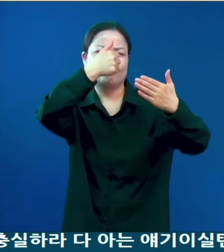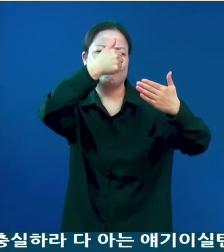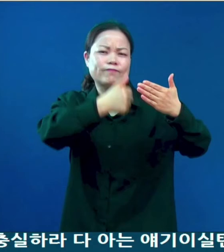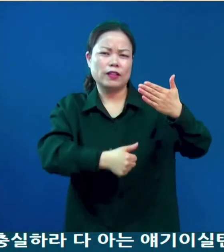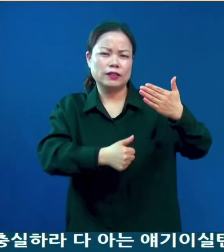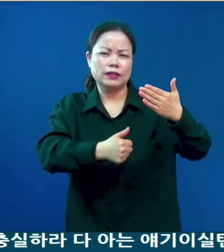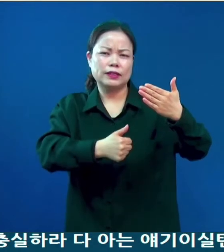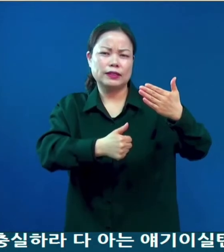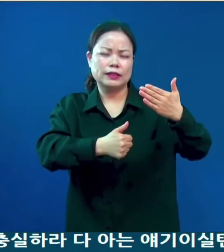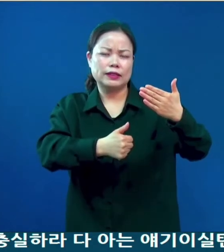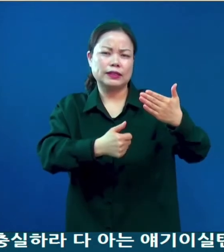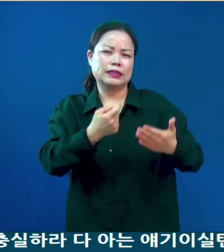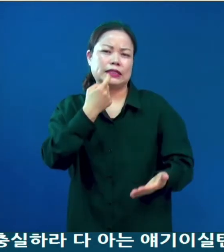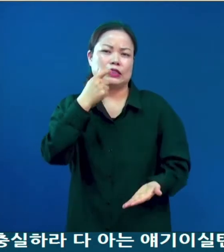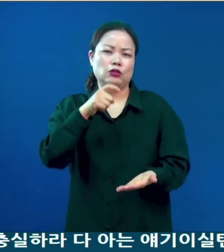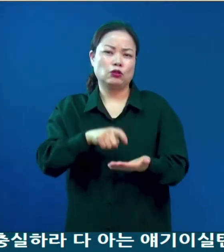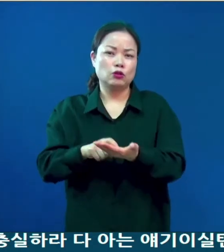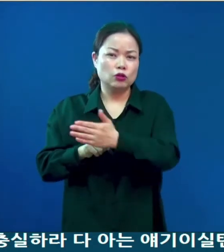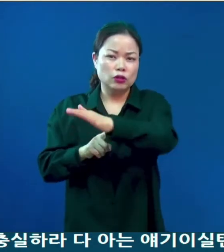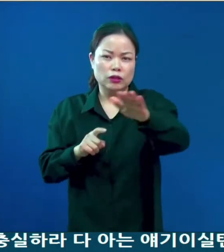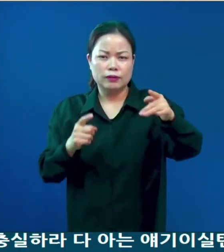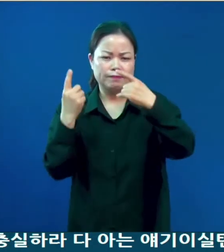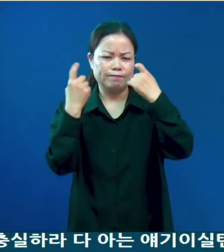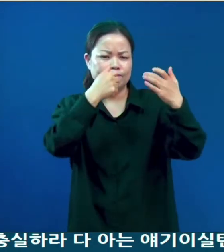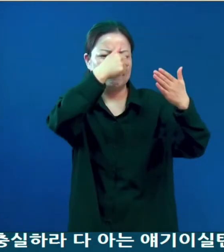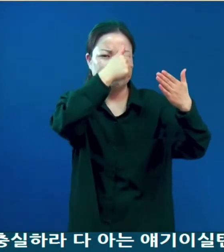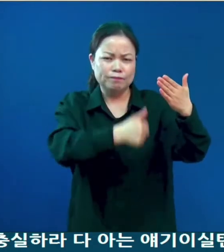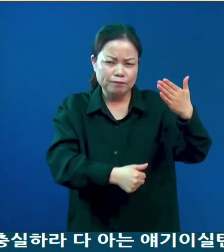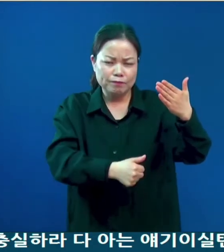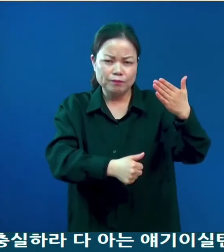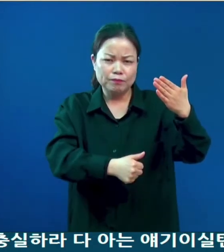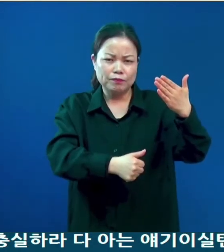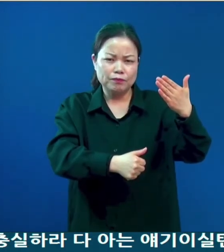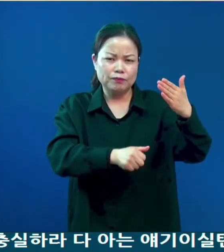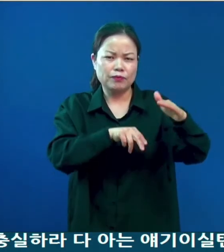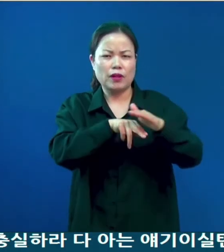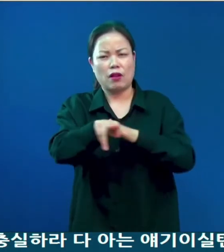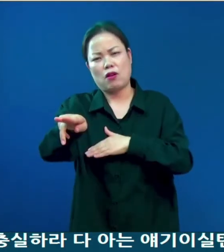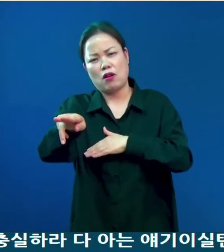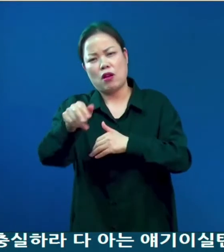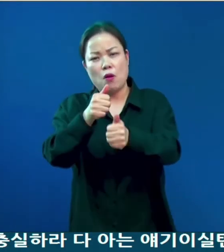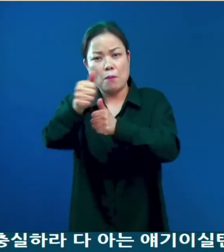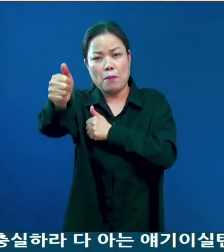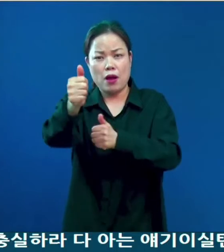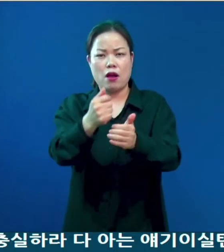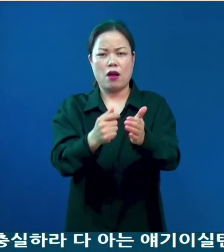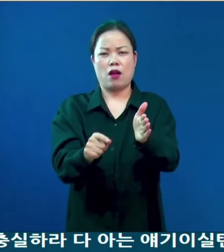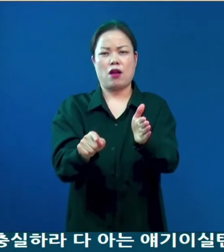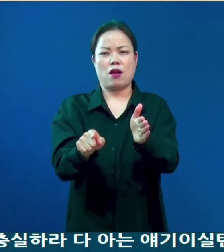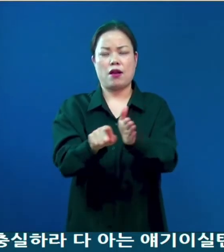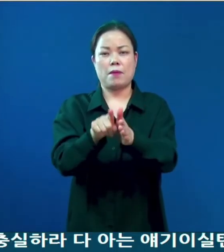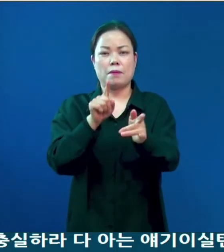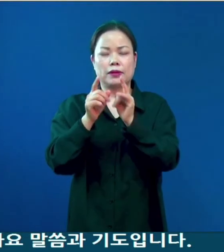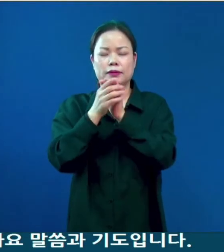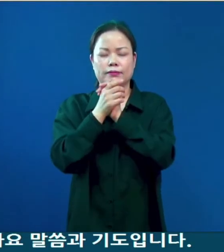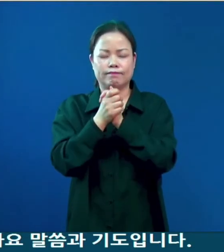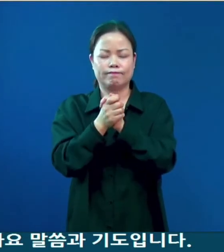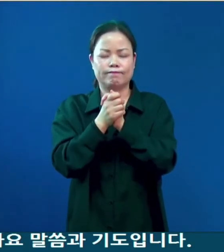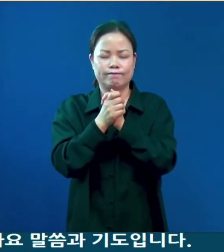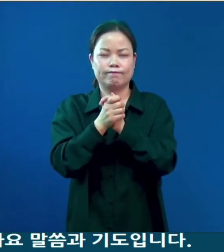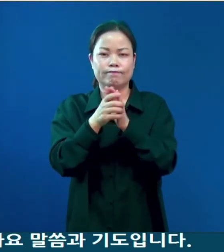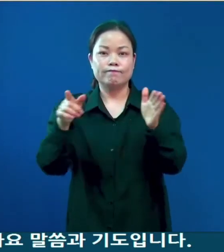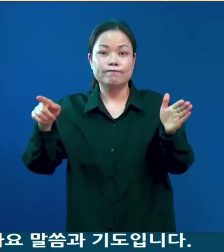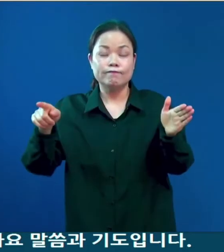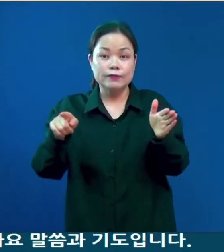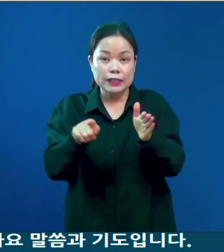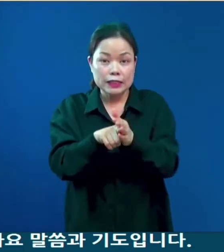쉬운 이때에 이 슬럼프에서 빨리 벗어나고 또 극복하기 위해 말씀과 기도라고 하는 이